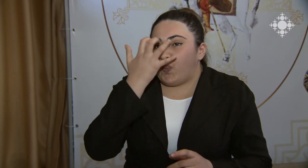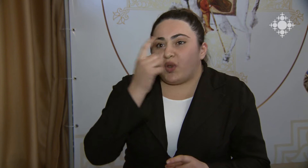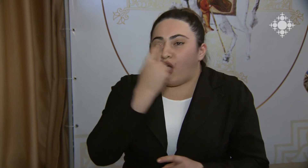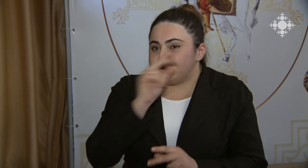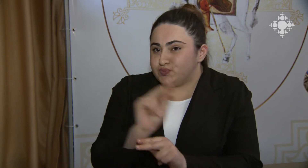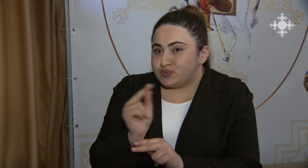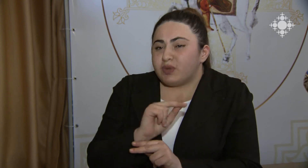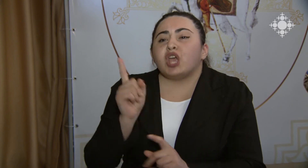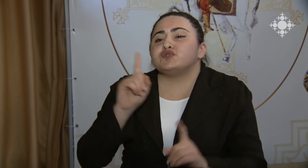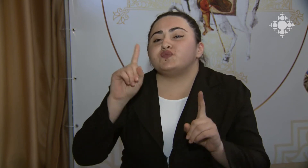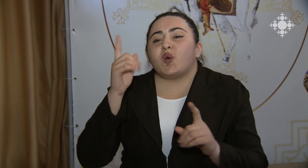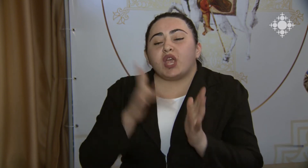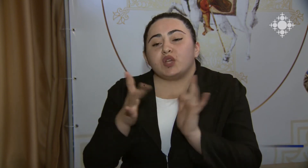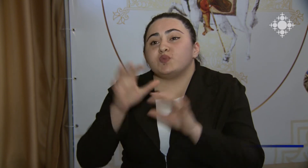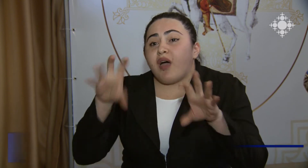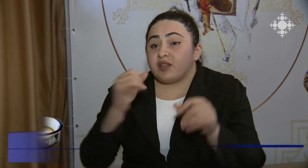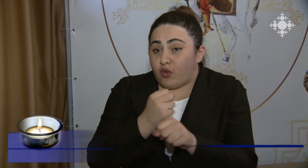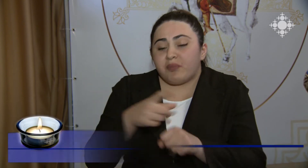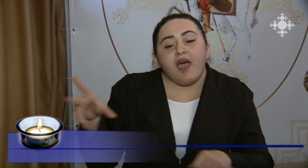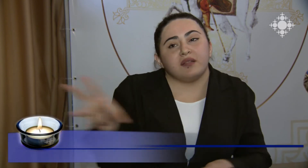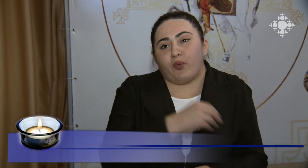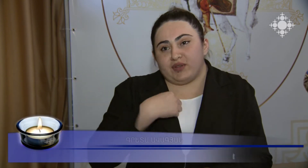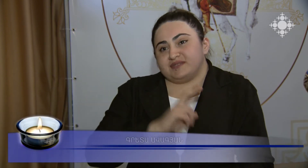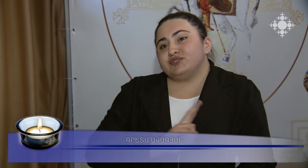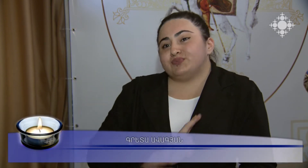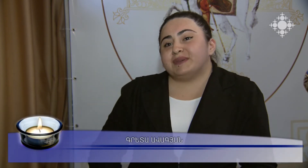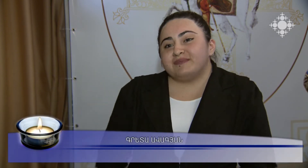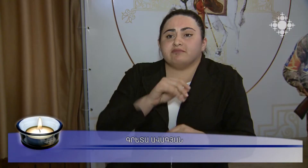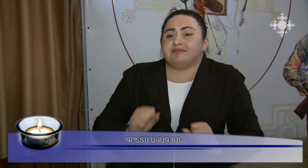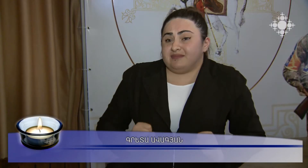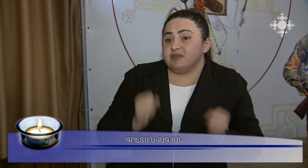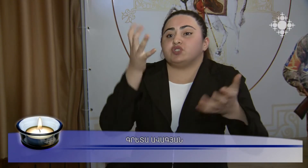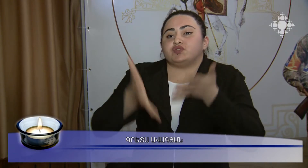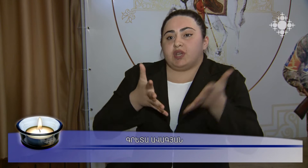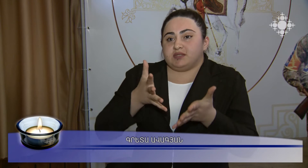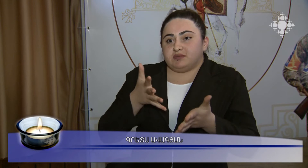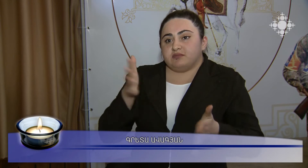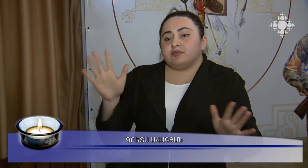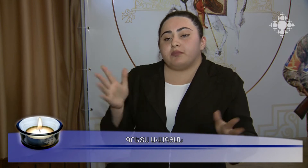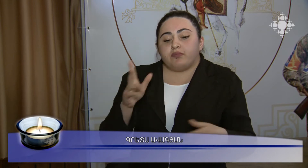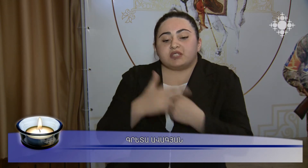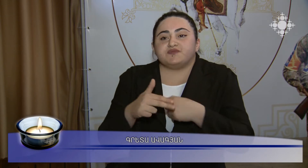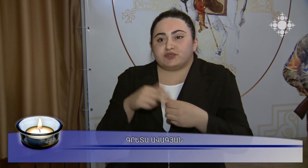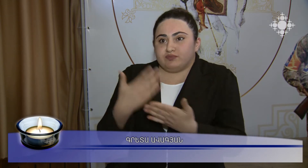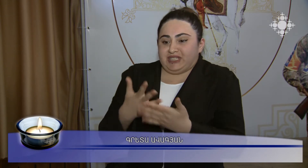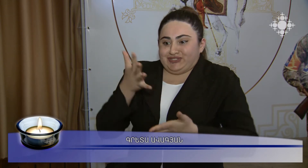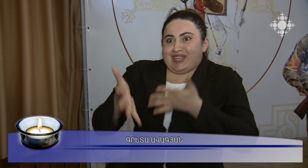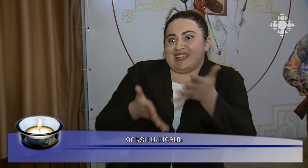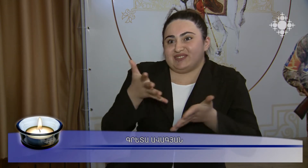Աստվածաշնչյան պատմություններից ամենաշատը սիրում եմ կարդալ Հիսուսի հրաշքների մասին։ Մեր լեզվով հրաշքները նկարագրող ժեստերն ավելի շատ են։